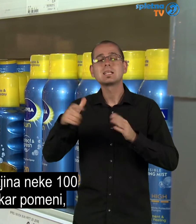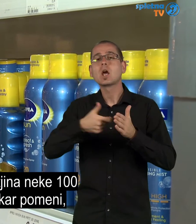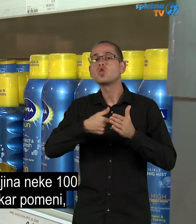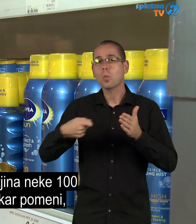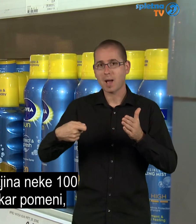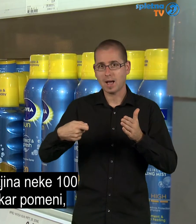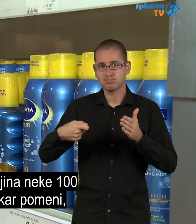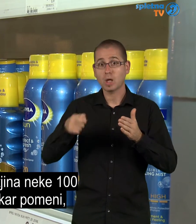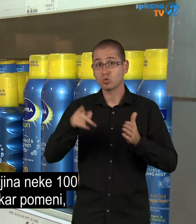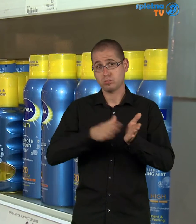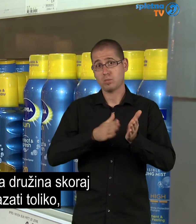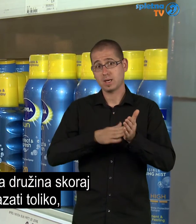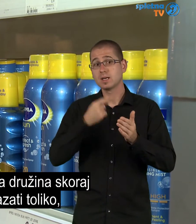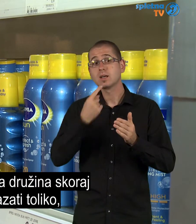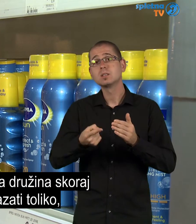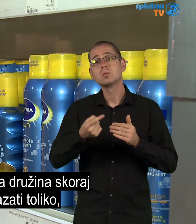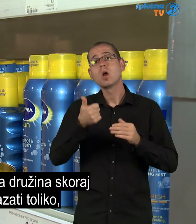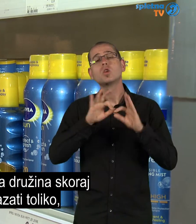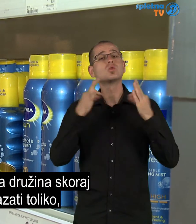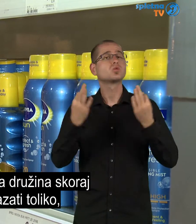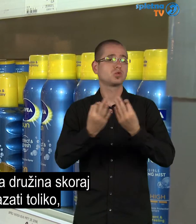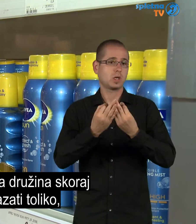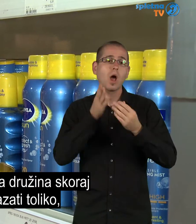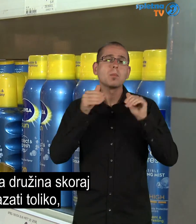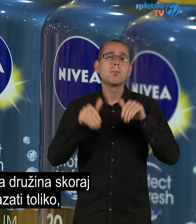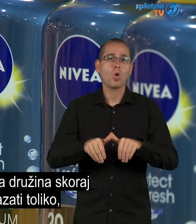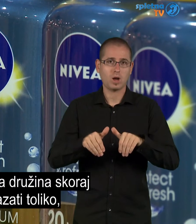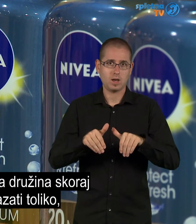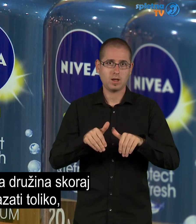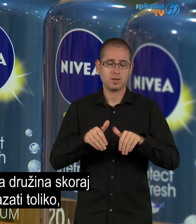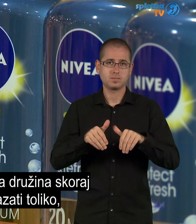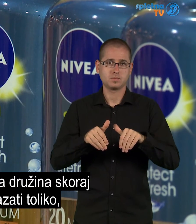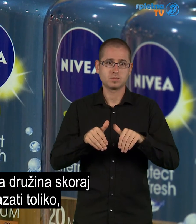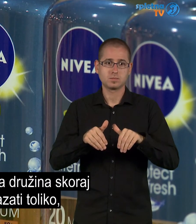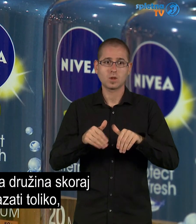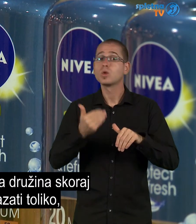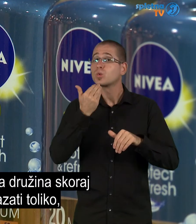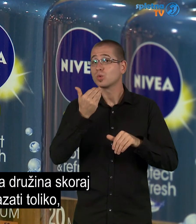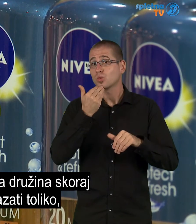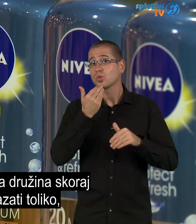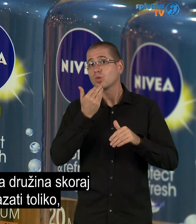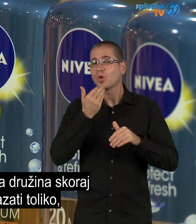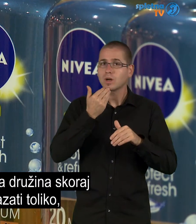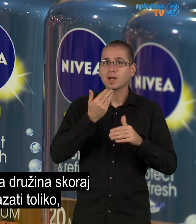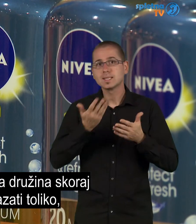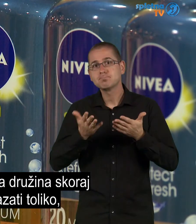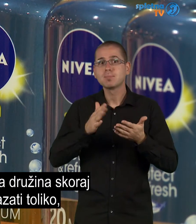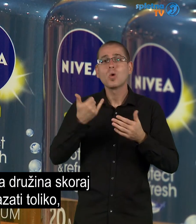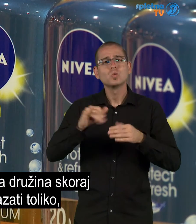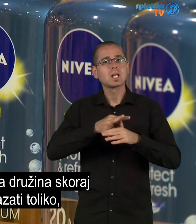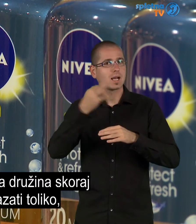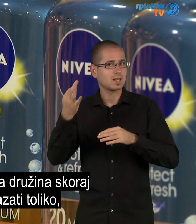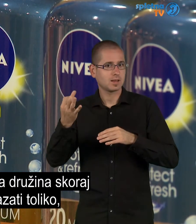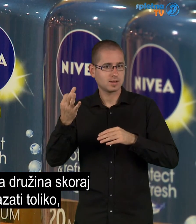tube, kar pomeni, da recimo neka družina bi morala skoraj